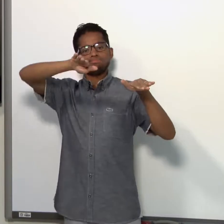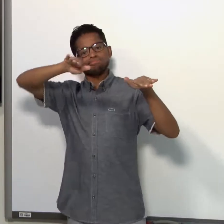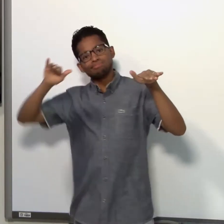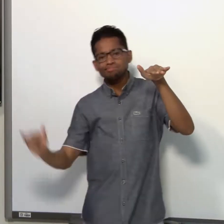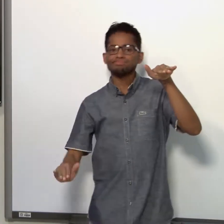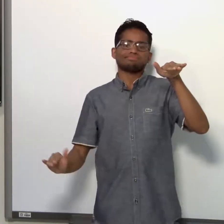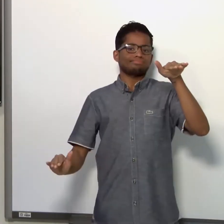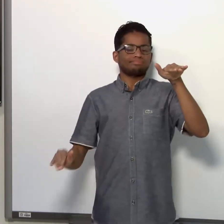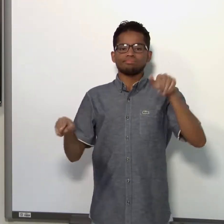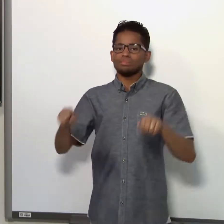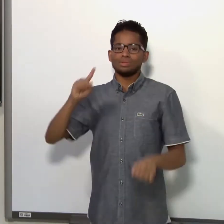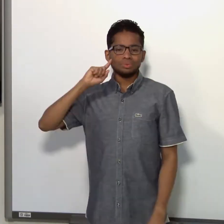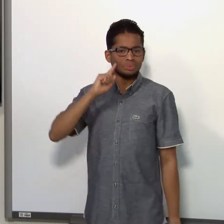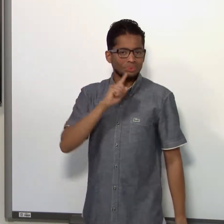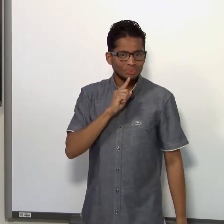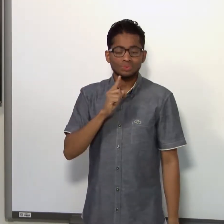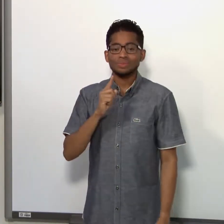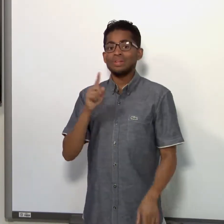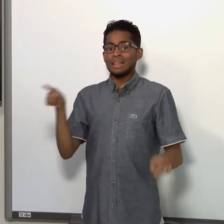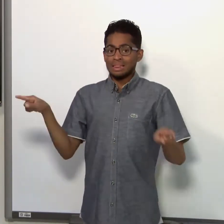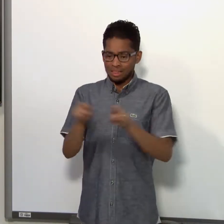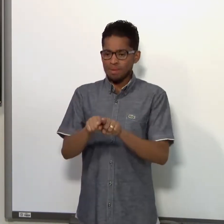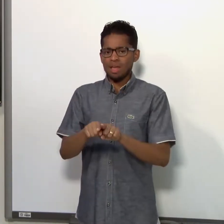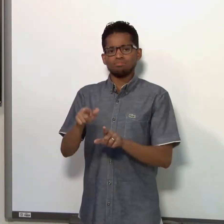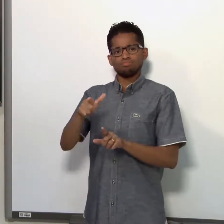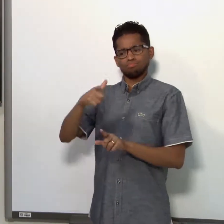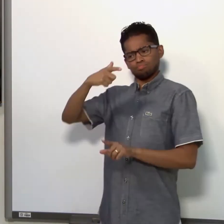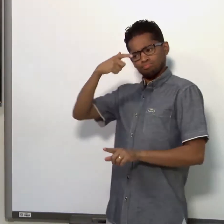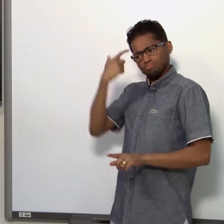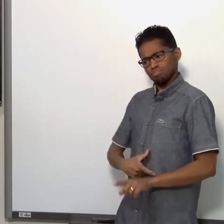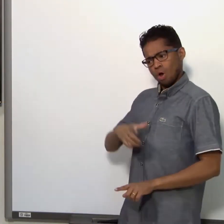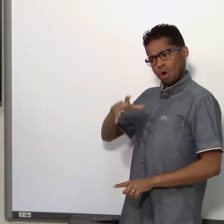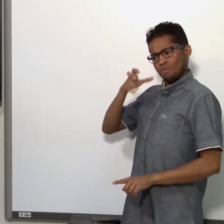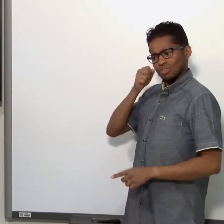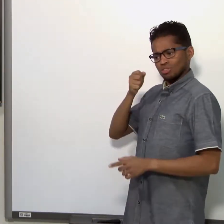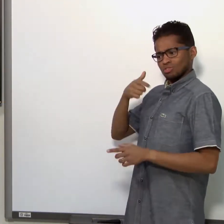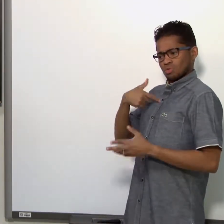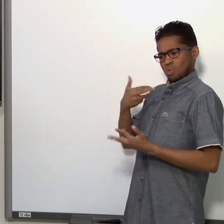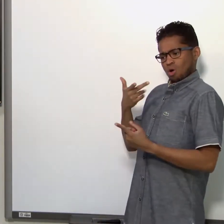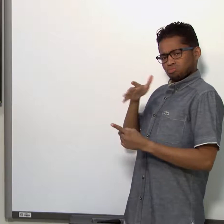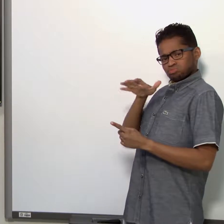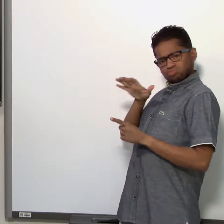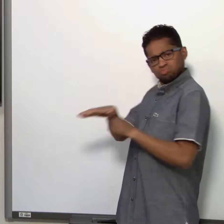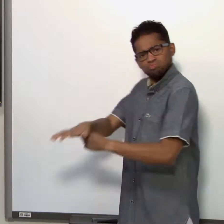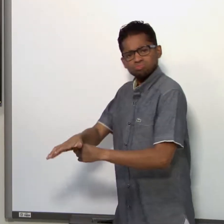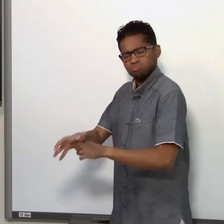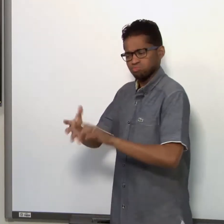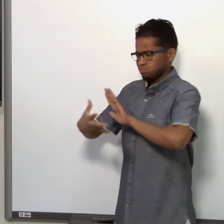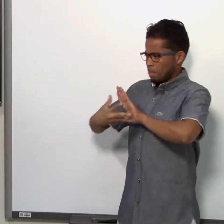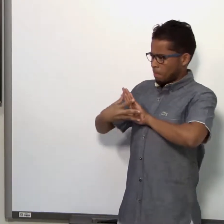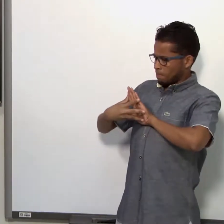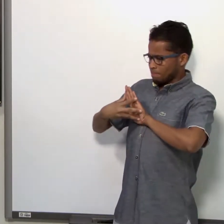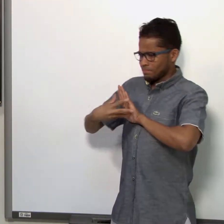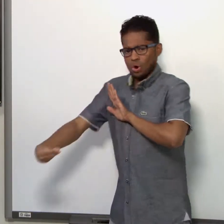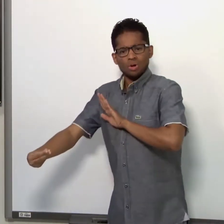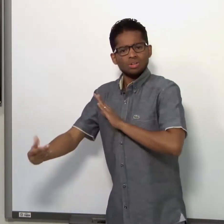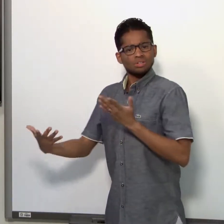prioritária é que o surdo é inferior ao ouvinte. Onde? O ouvinte influencia